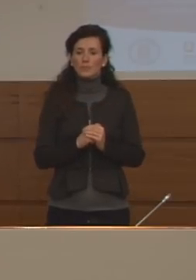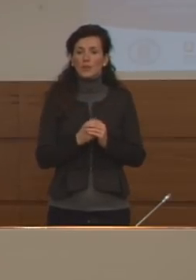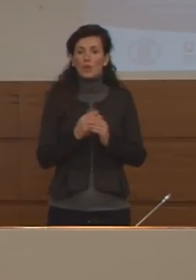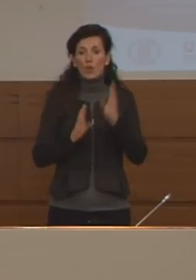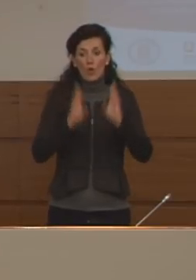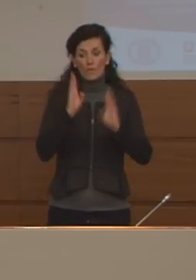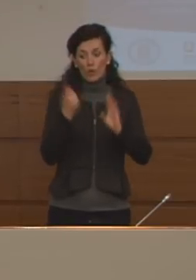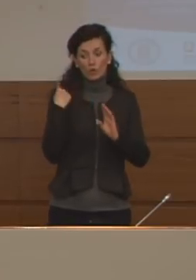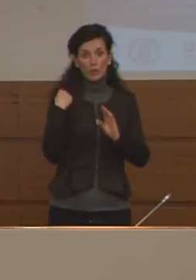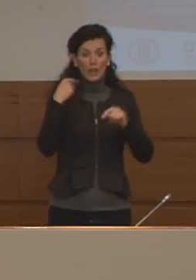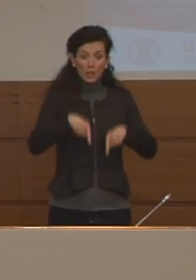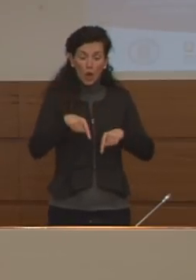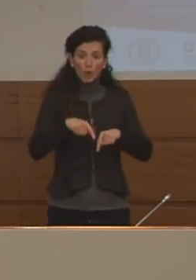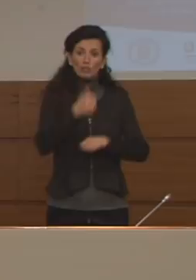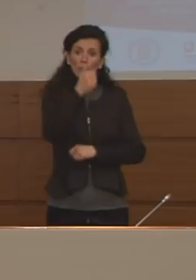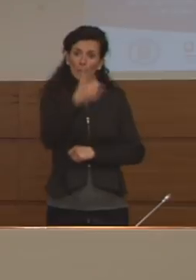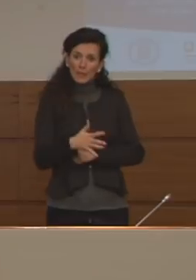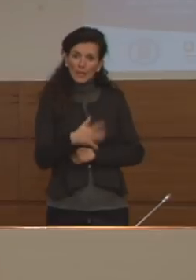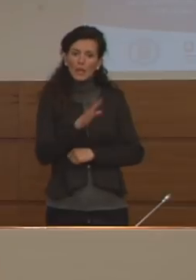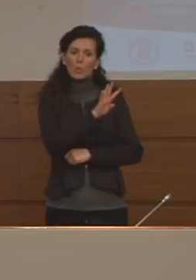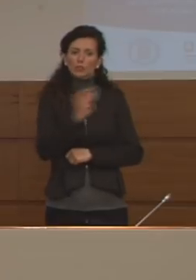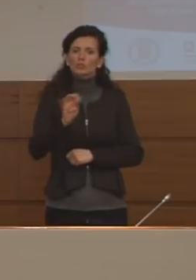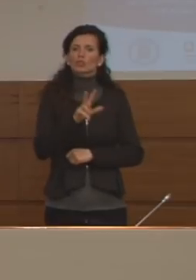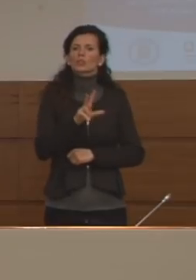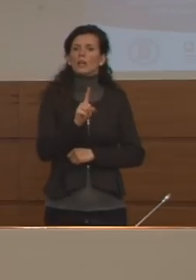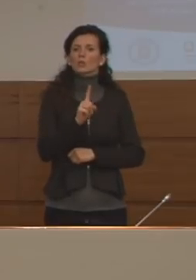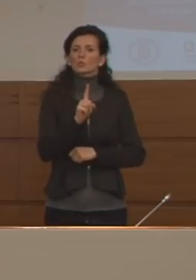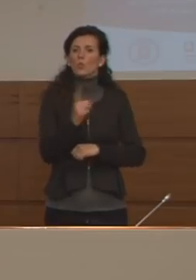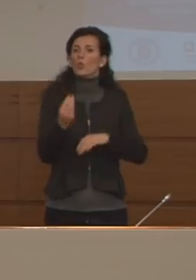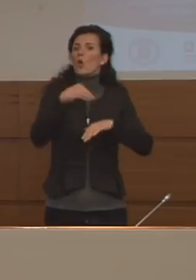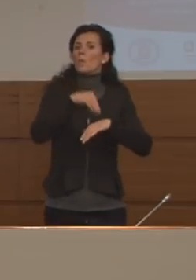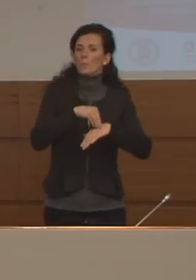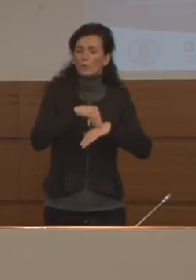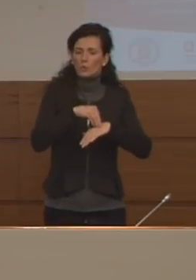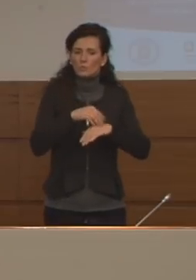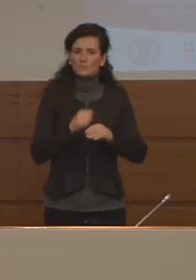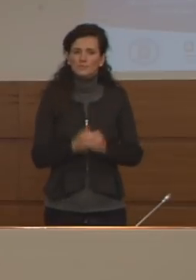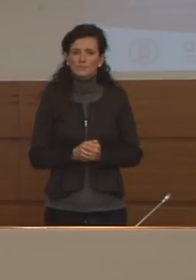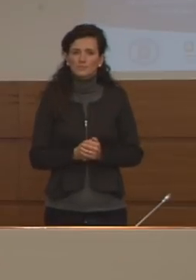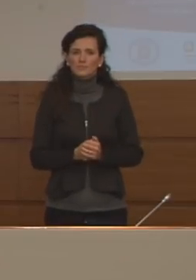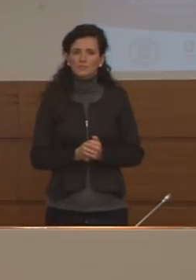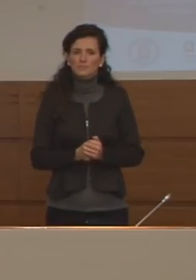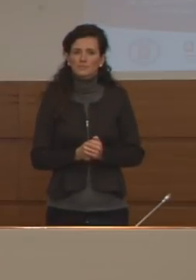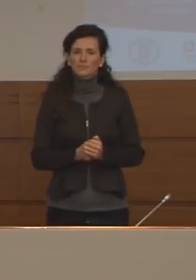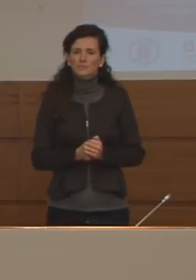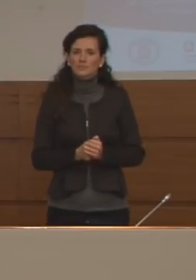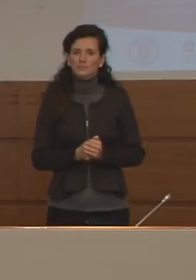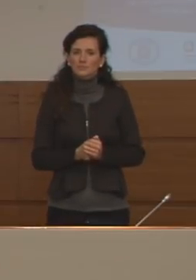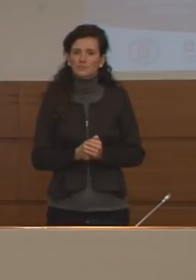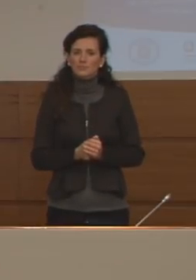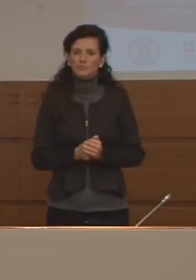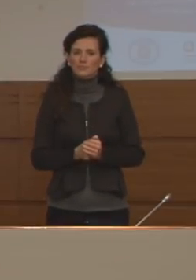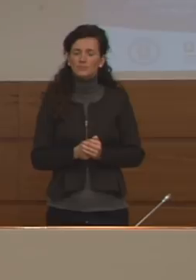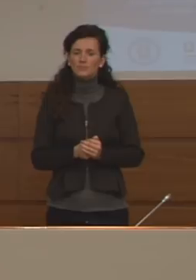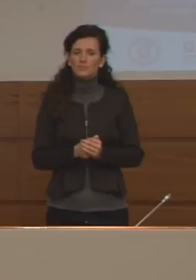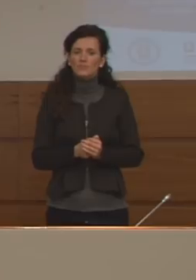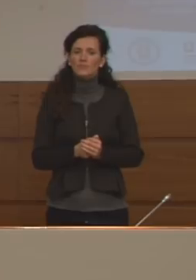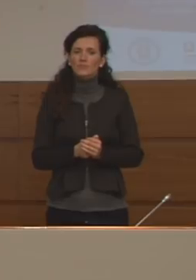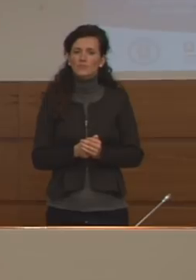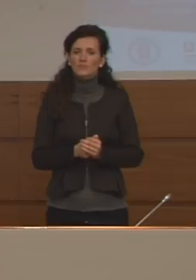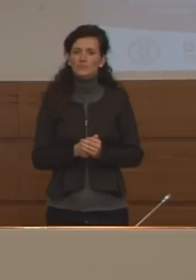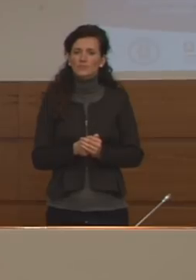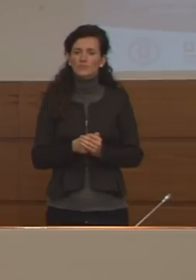sono mille 431 in più per quanto riguarda l'attività della centrale